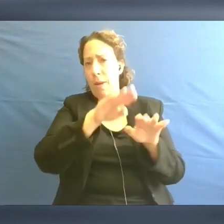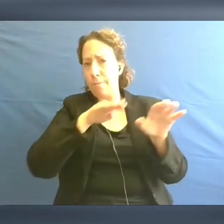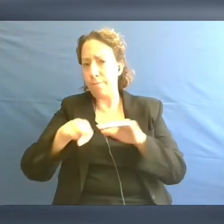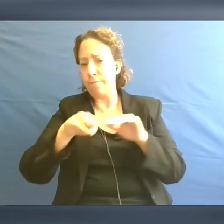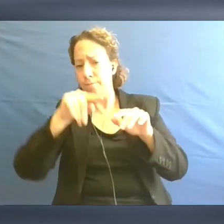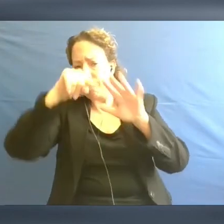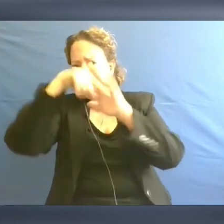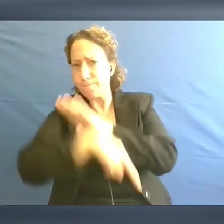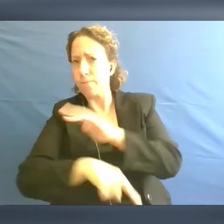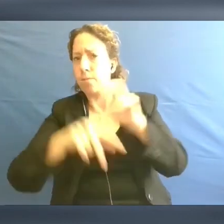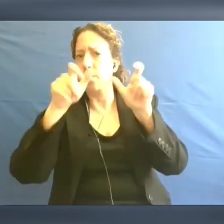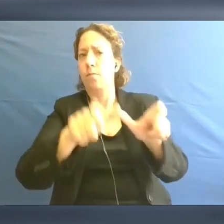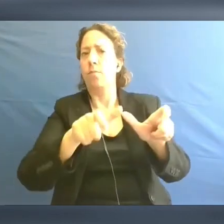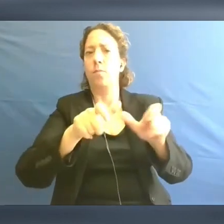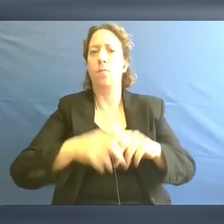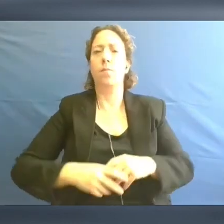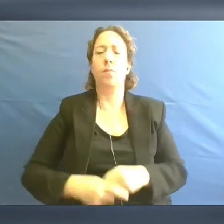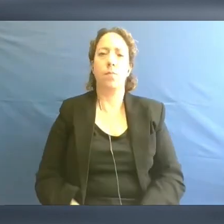loin.